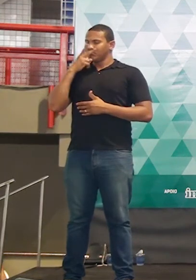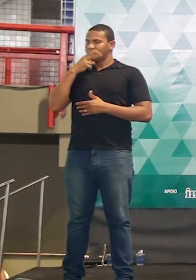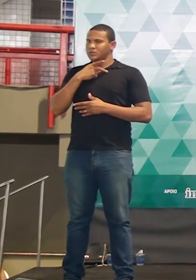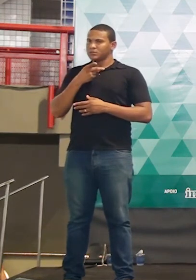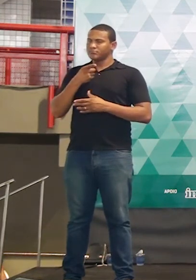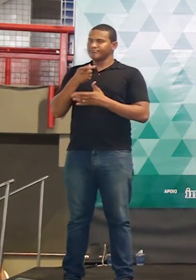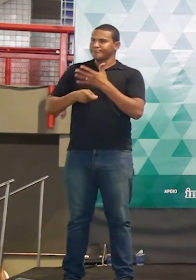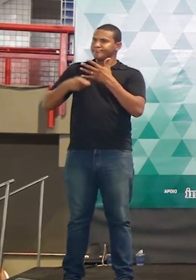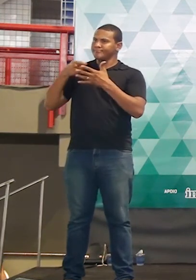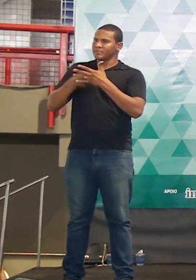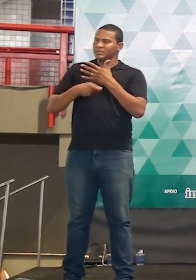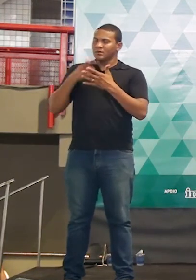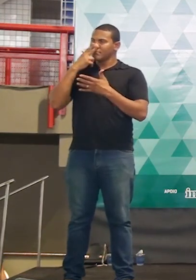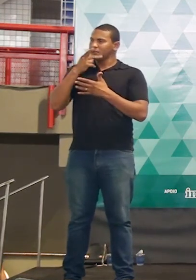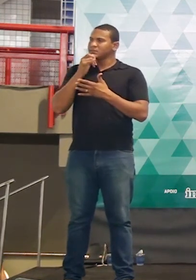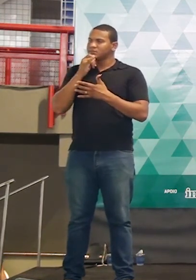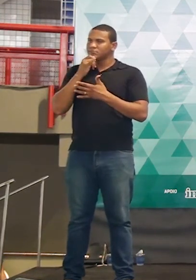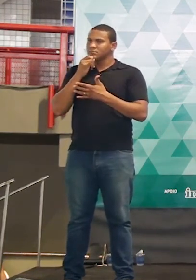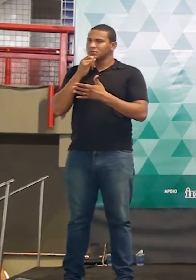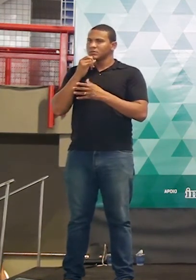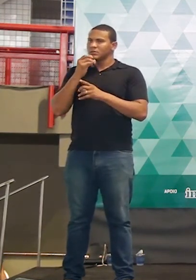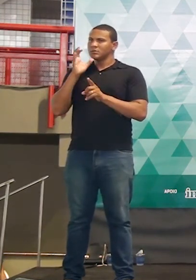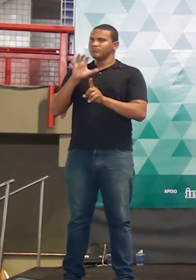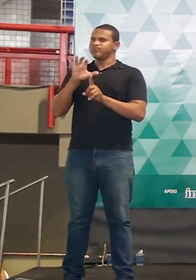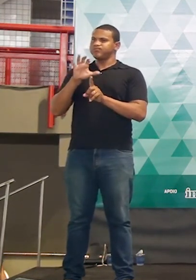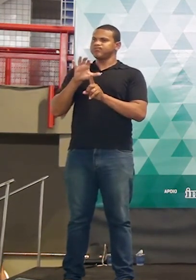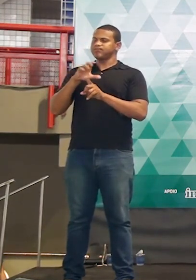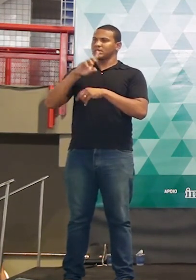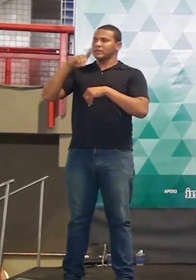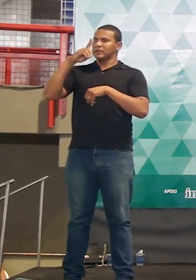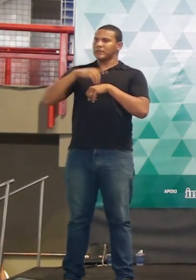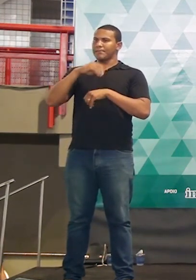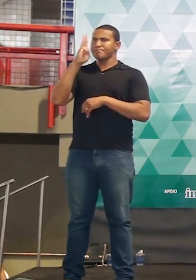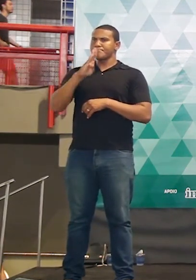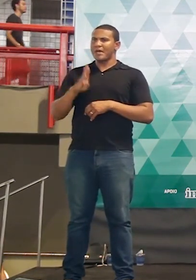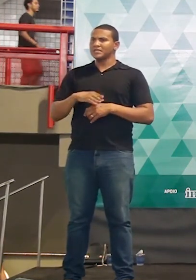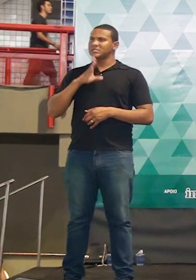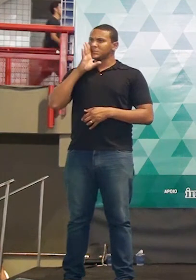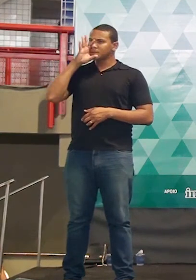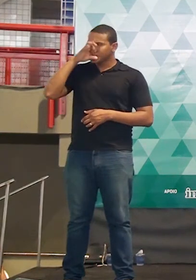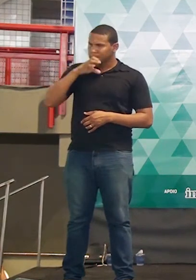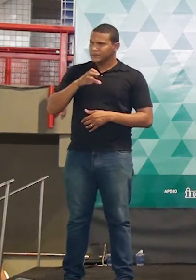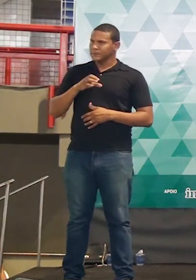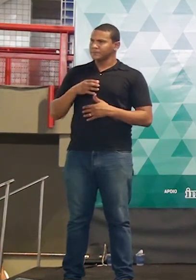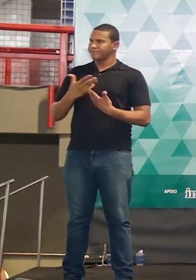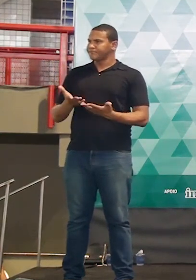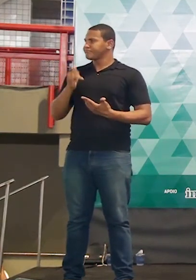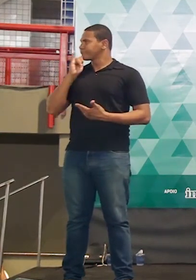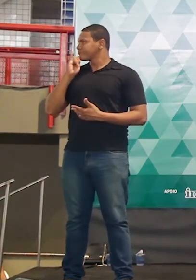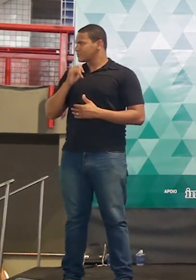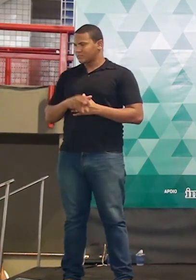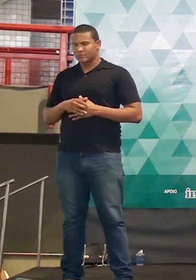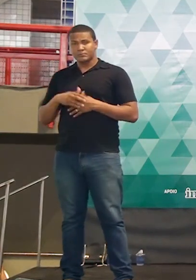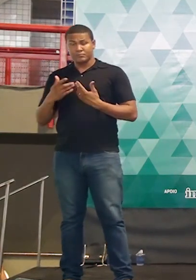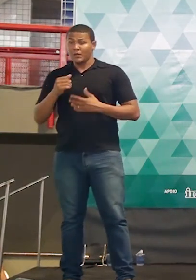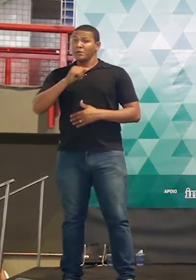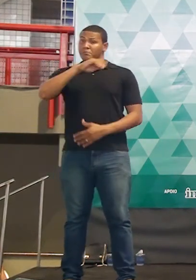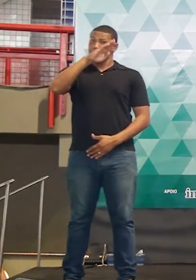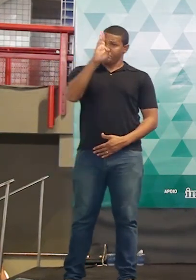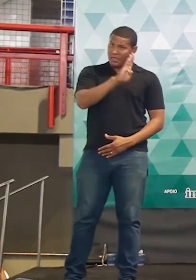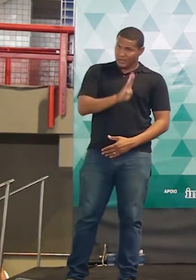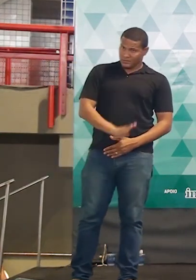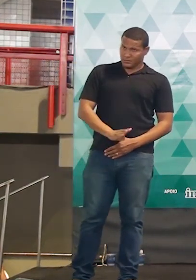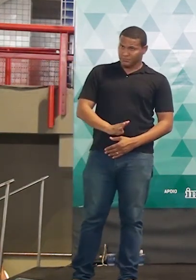Brasil. Segundo modelo que eu posso começar, eu vou pegar a expressãozinha no final. No Brasil, vírgula, entre